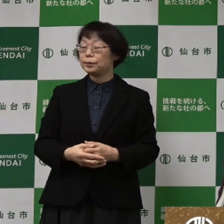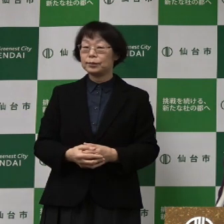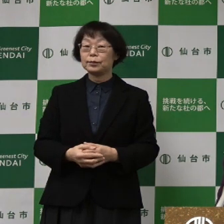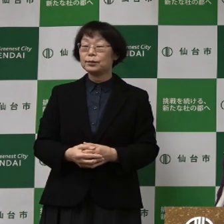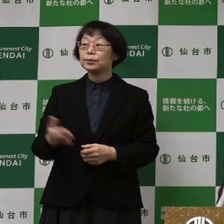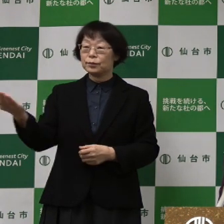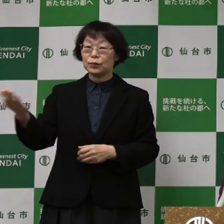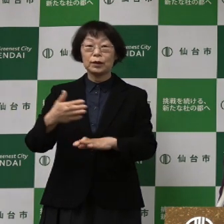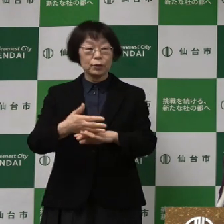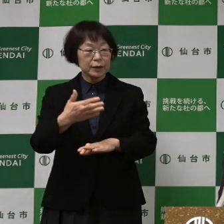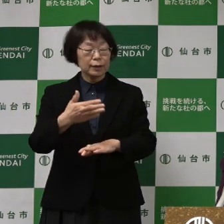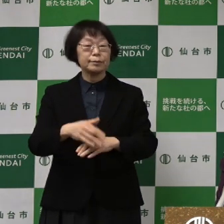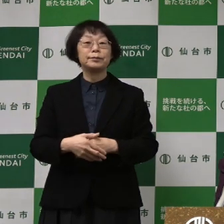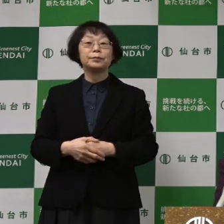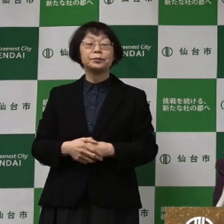ありがとう